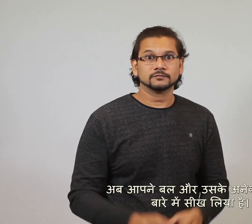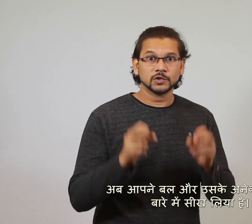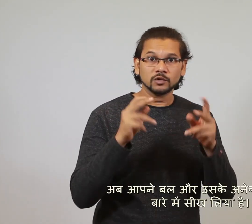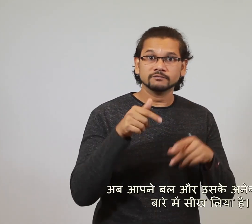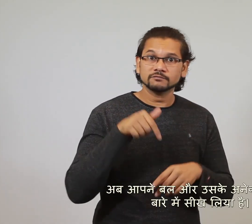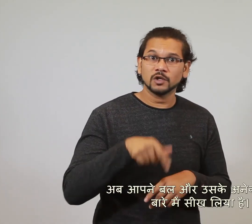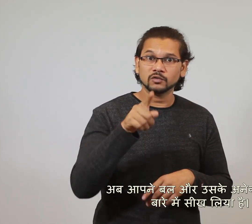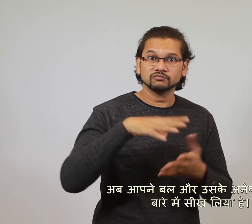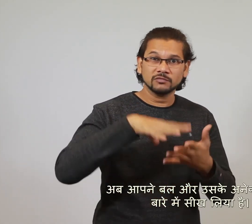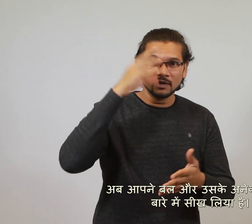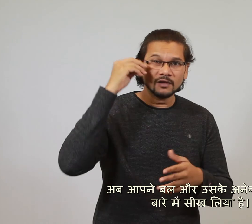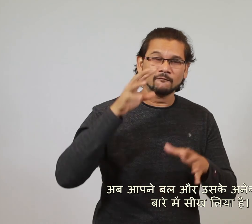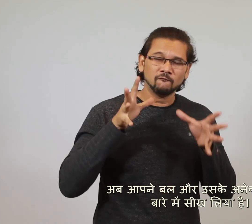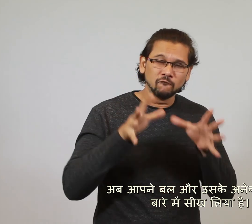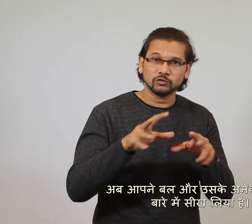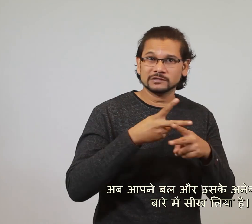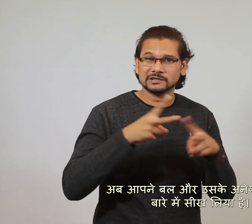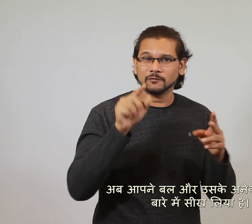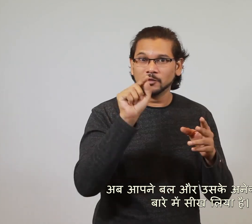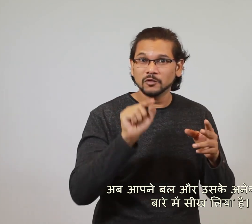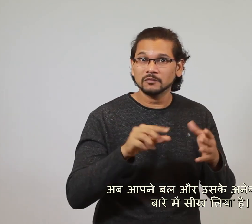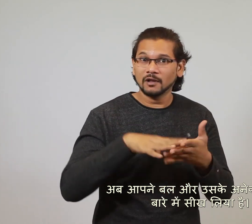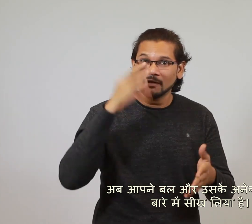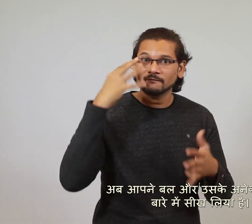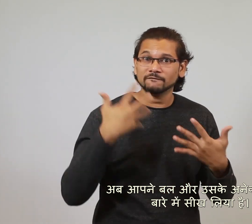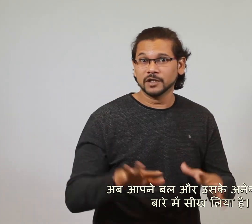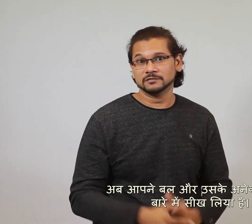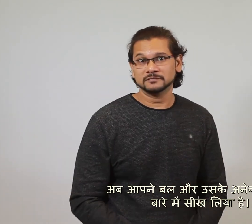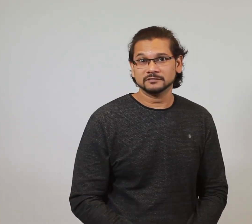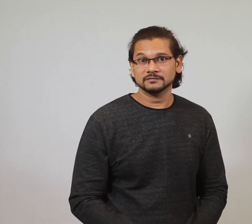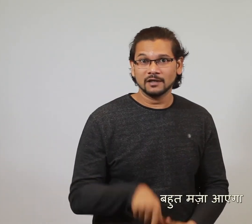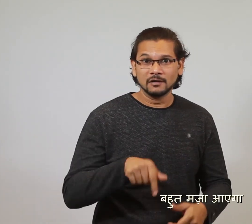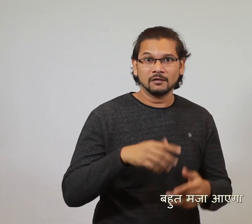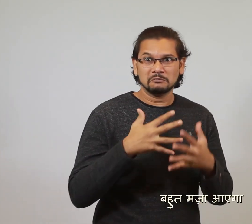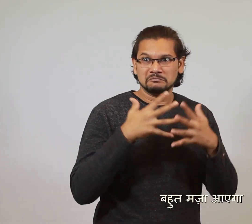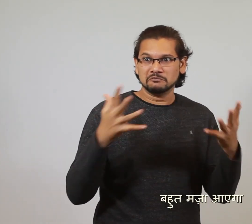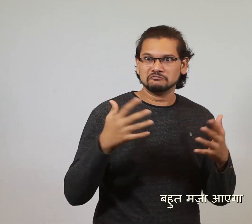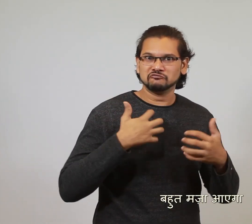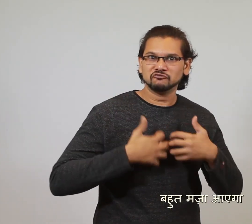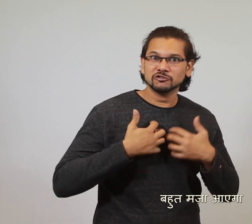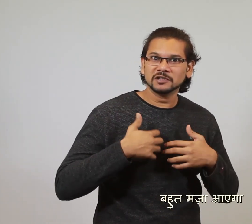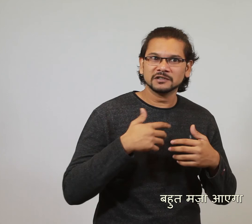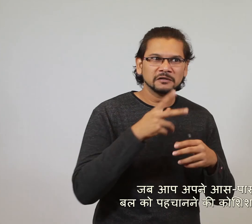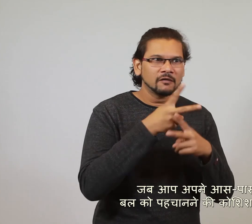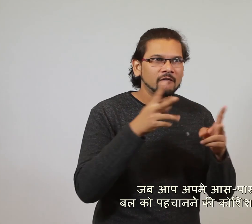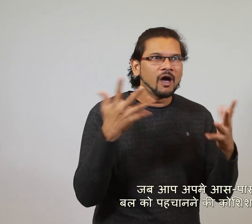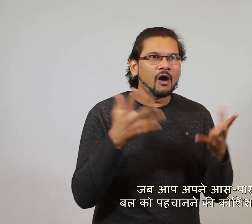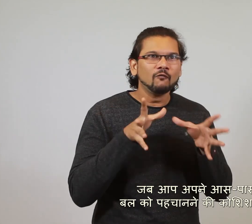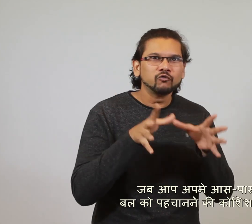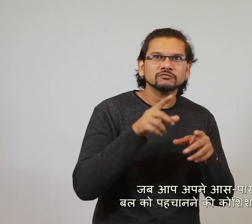अब आपने बल और उसके अनेक प्रकार के बारे में सीख लिया है बहुत मज़ा आएगा जब आप अपने आसपास के